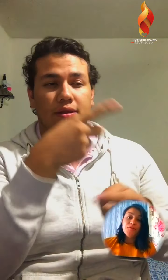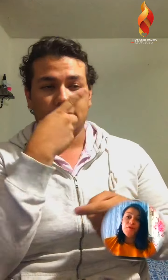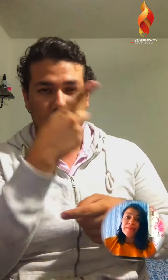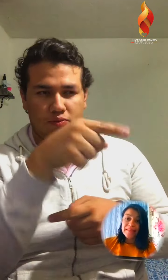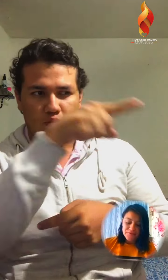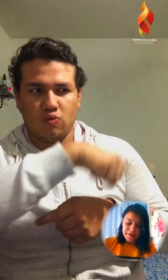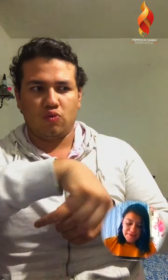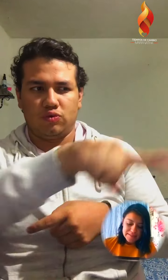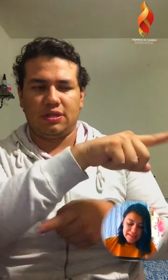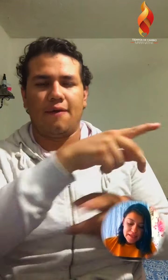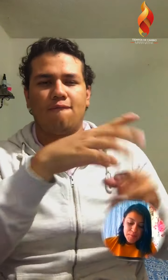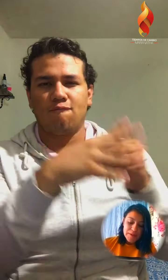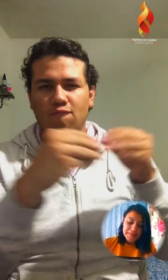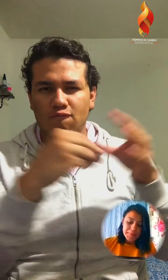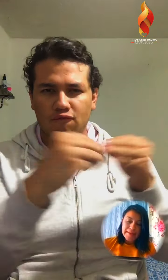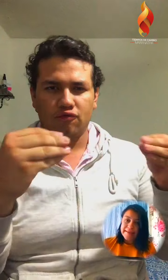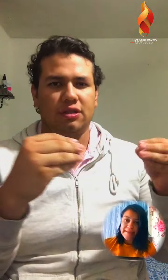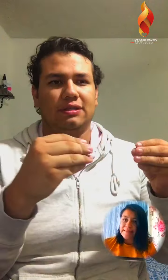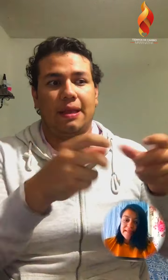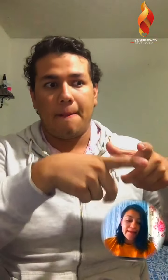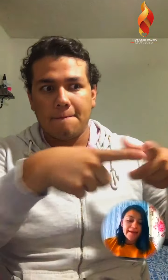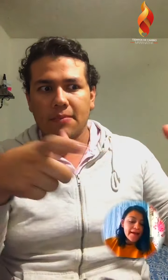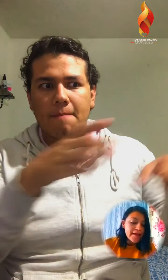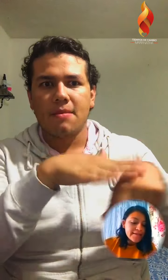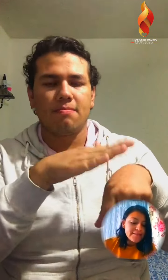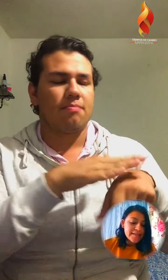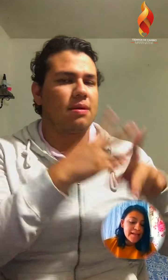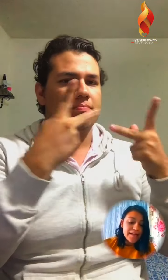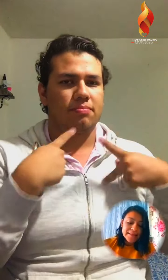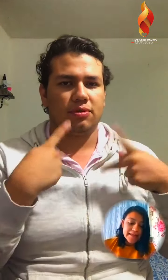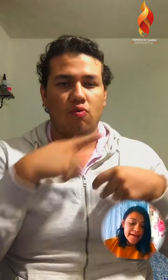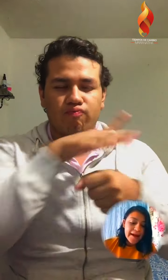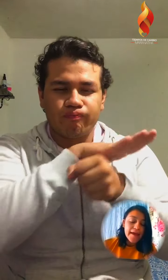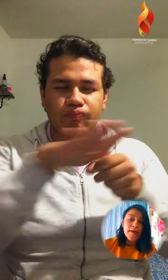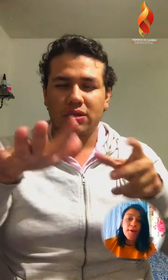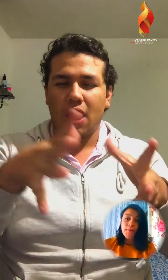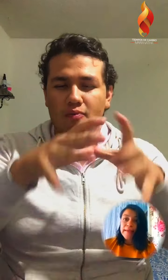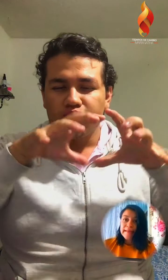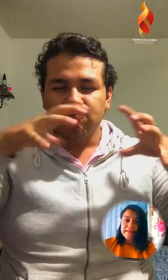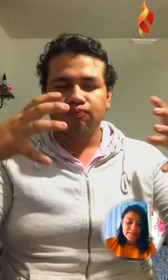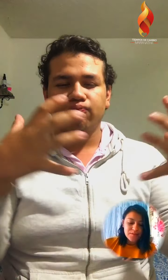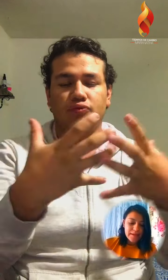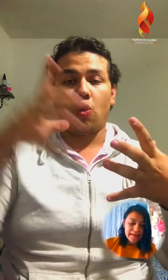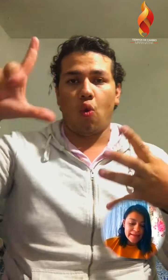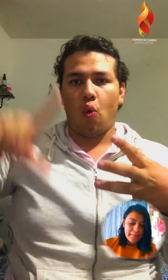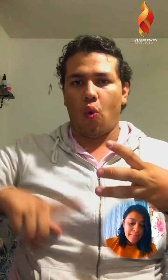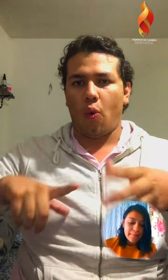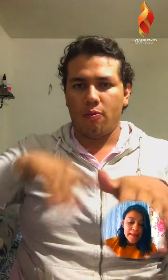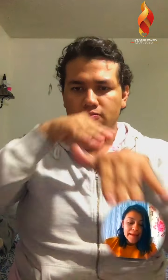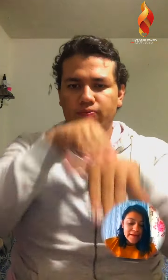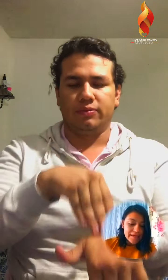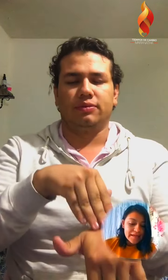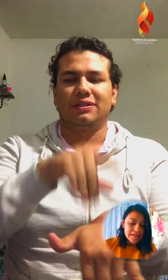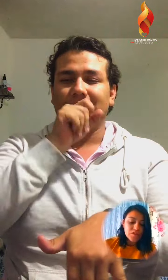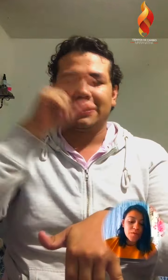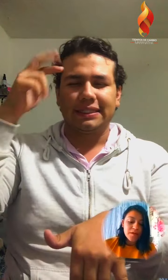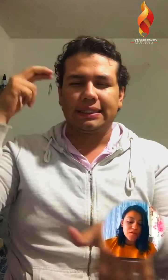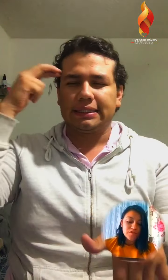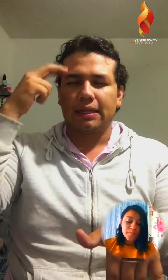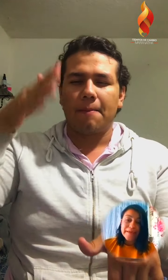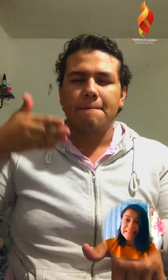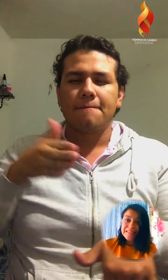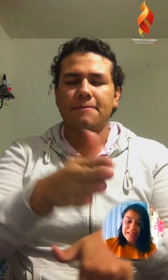Sean fructíferos y multiplíquense. Llenen la tierra y gobiernen sobre ella. Reinen